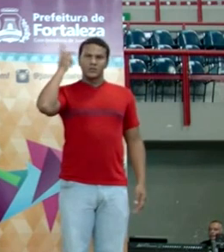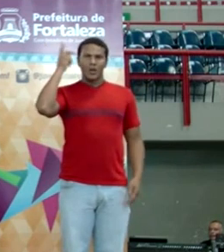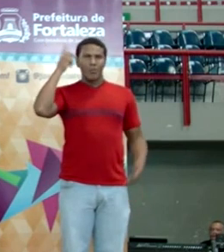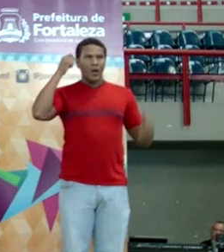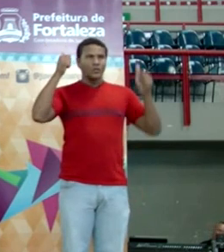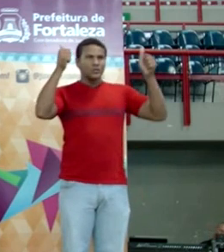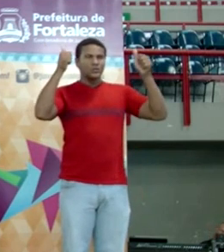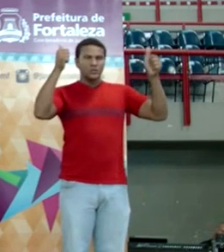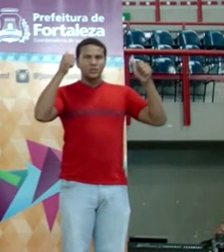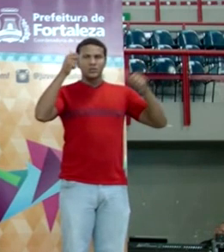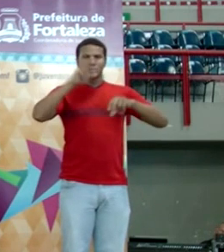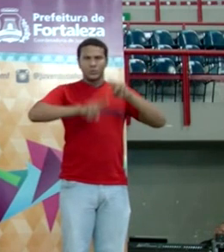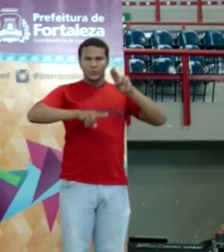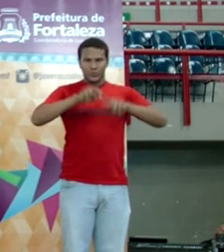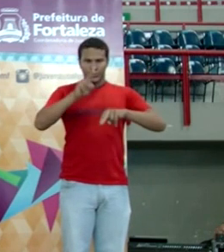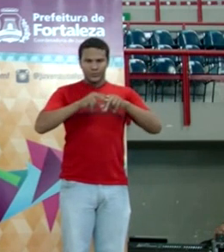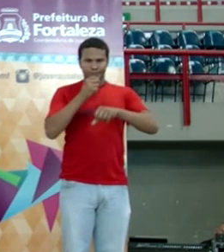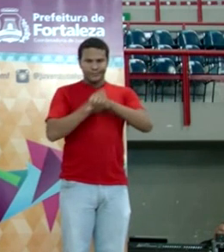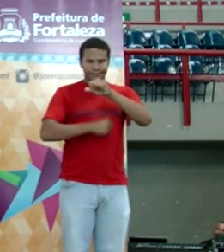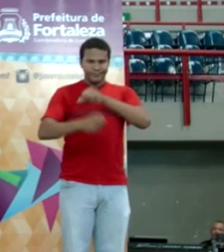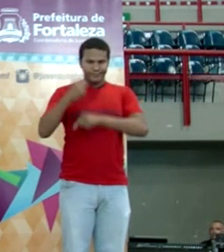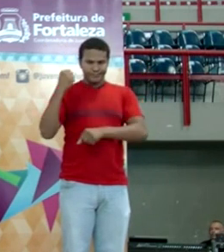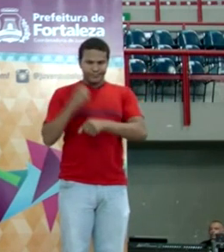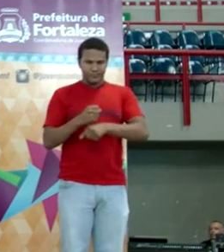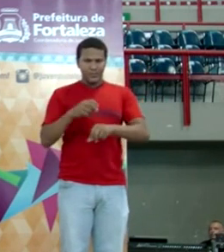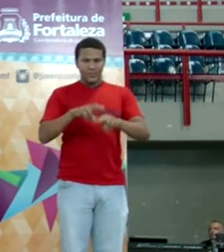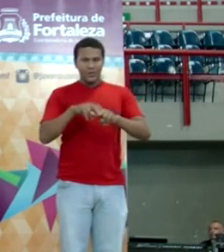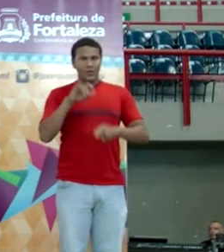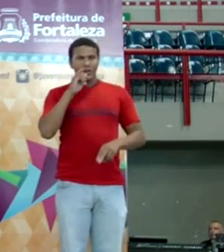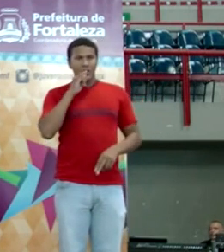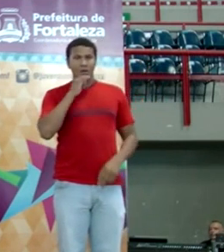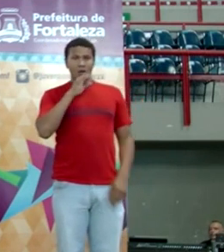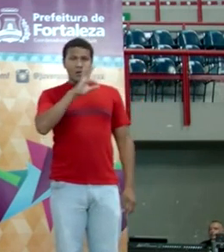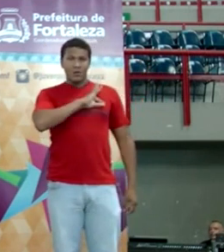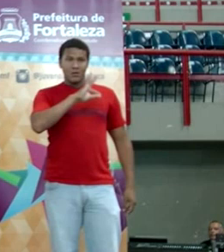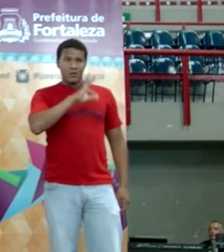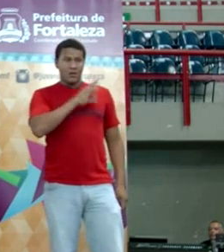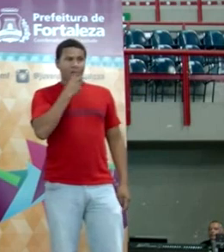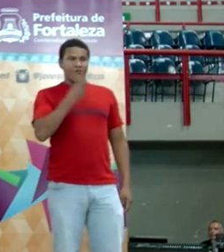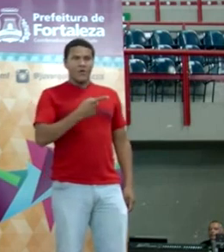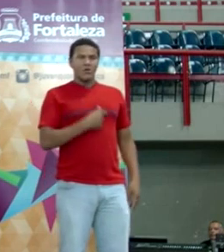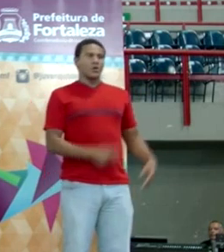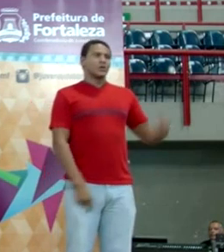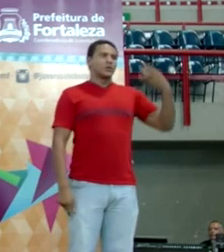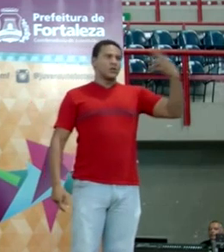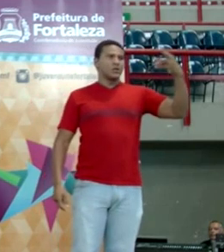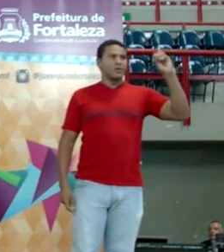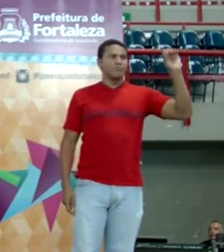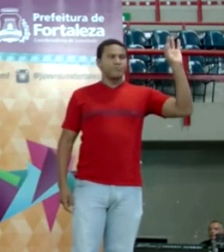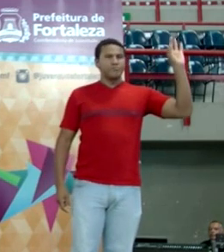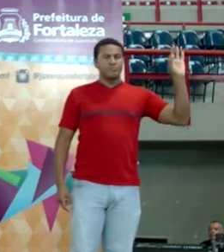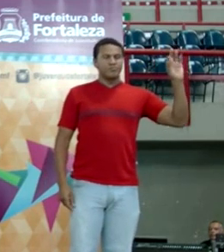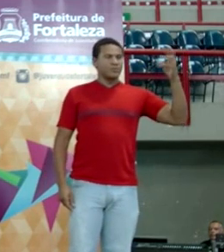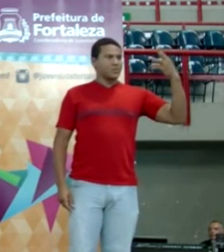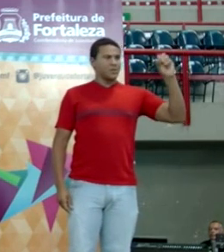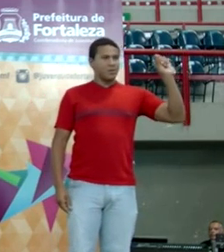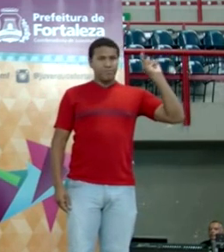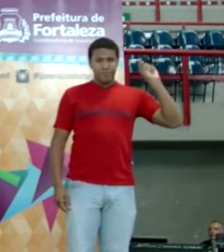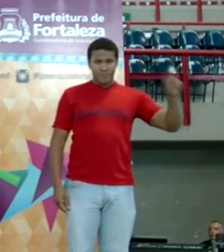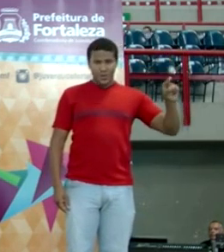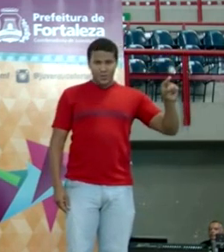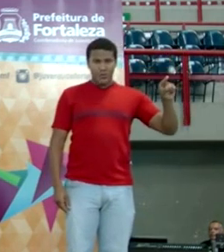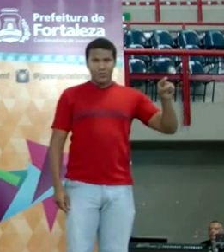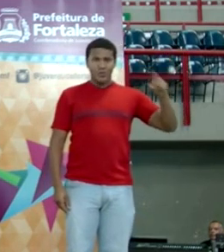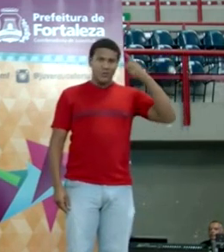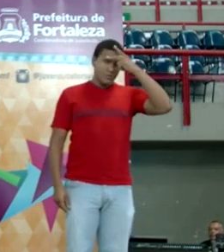junho passado. Enquanto a polícia militar apontava a participação de 30 mil pessoas, o Datafolha afirmava que